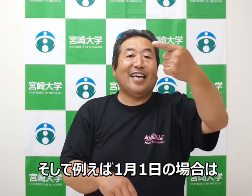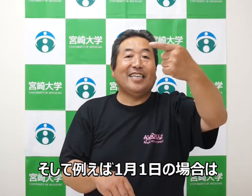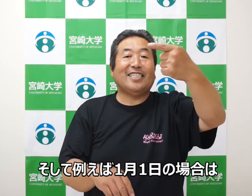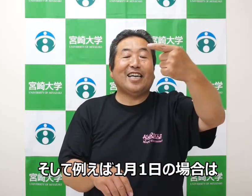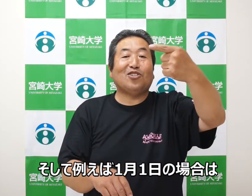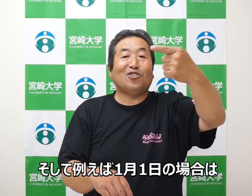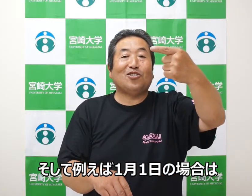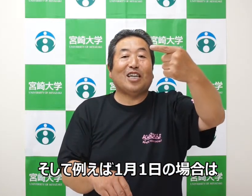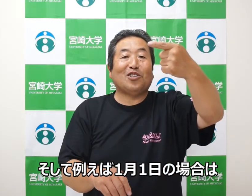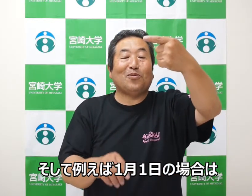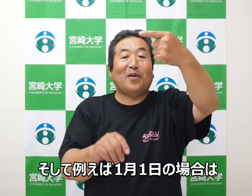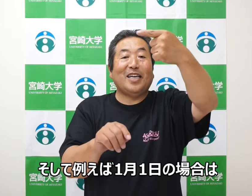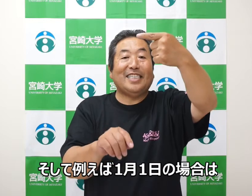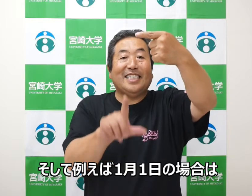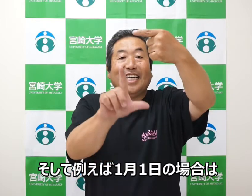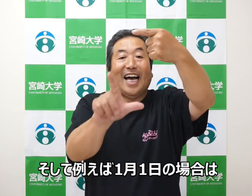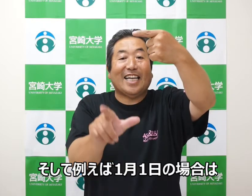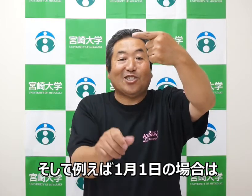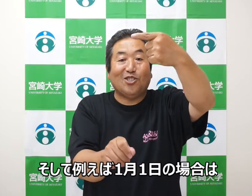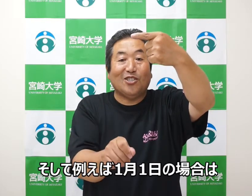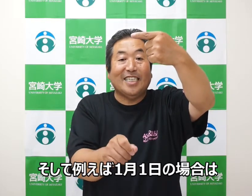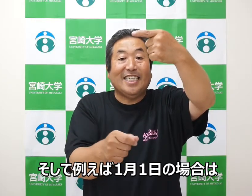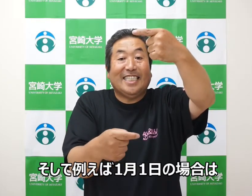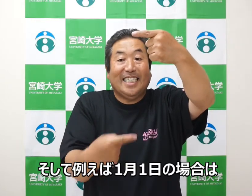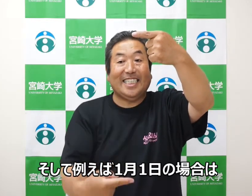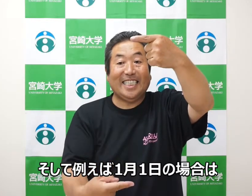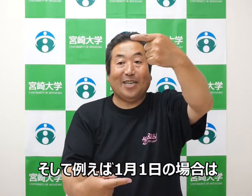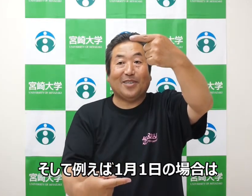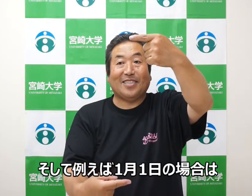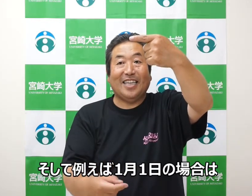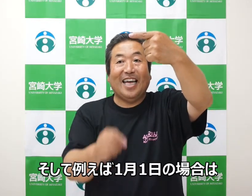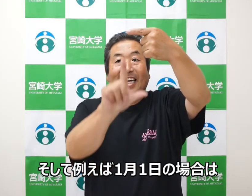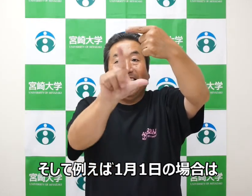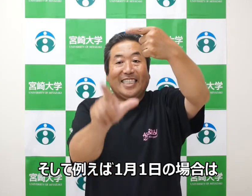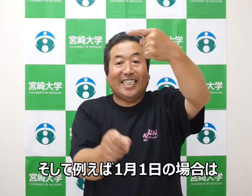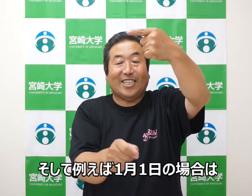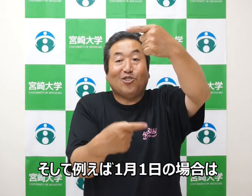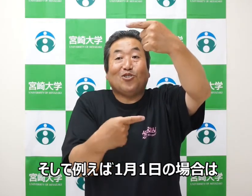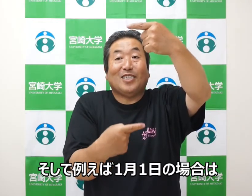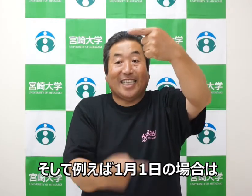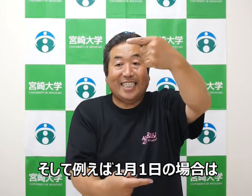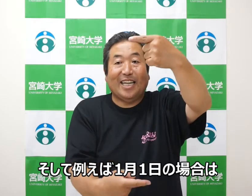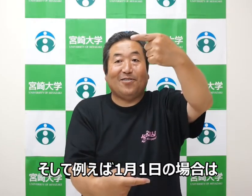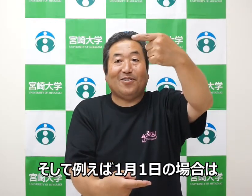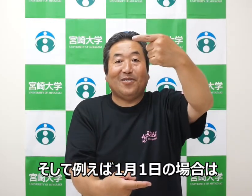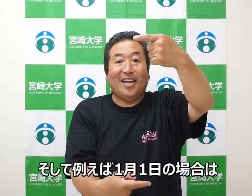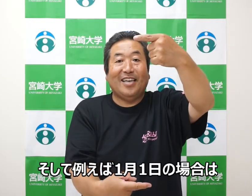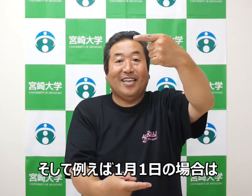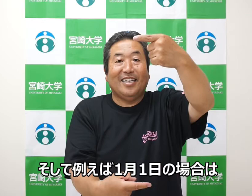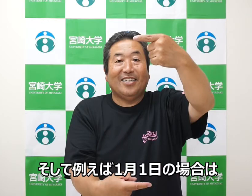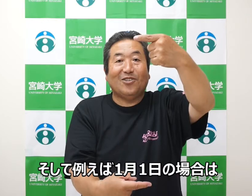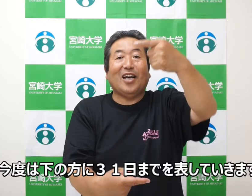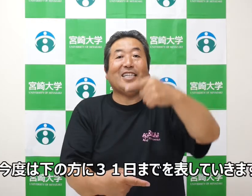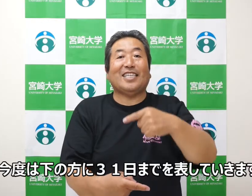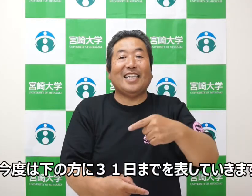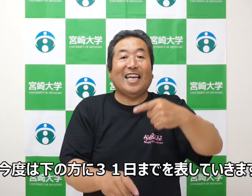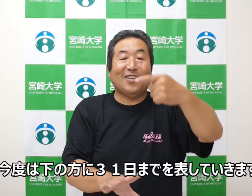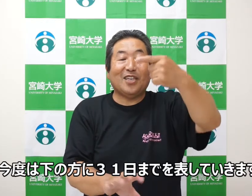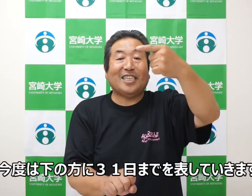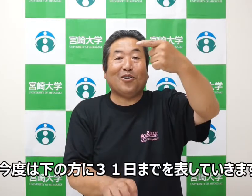1月1日の場合は1月1日になりますので、1月1日ってなるんですよね。そんな形でこの下の方